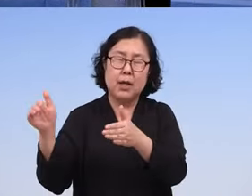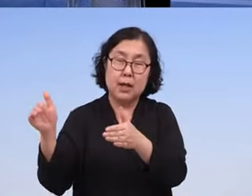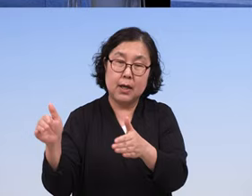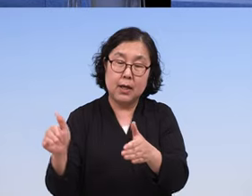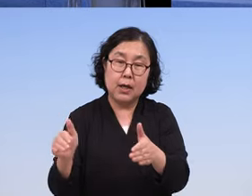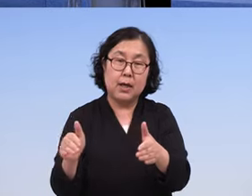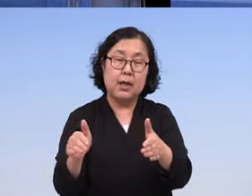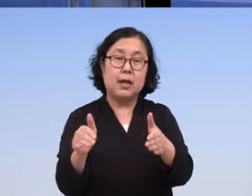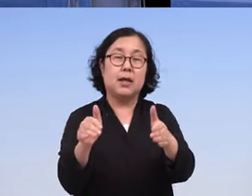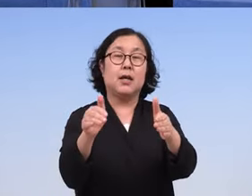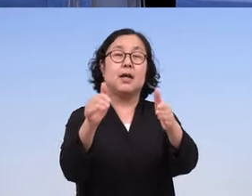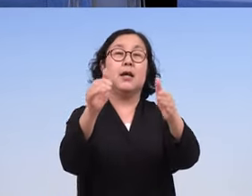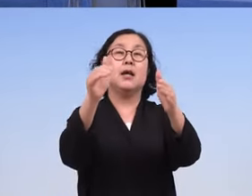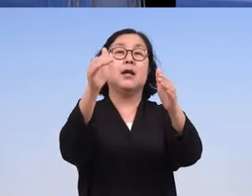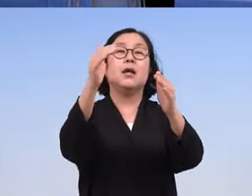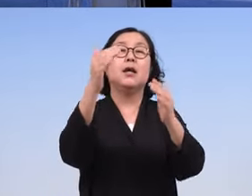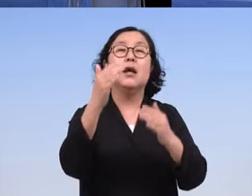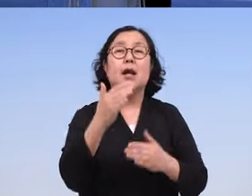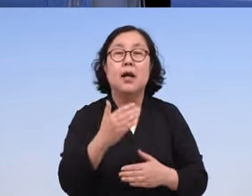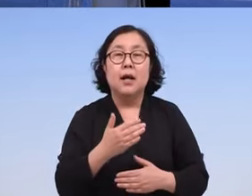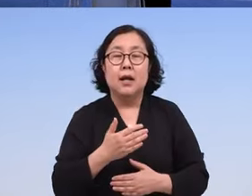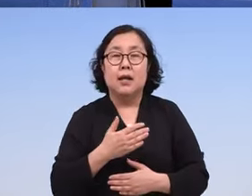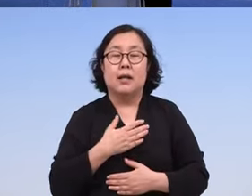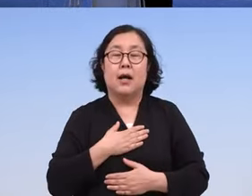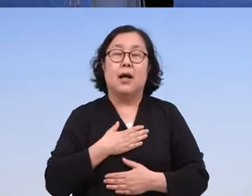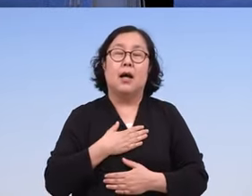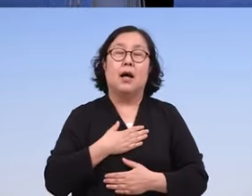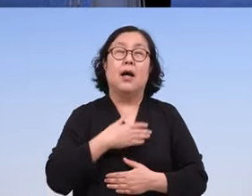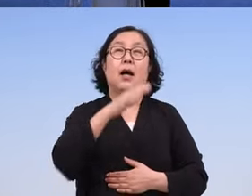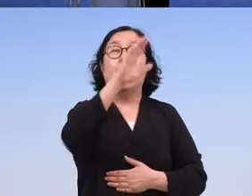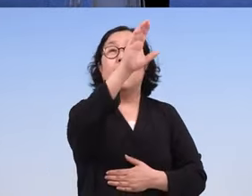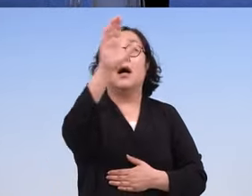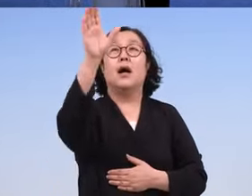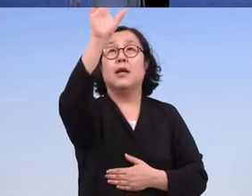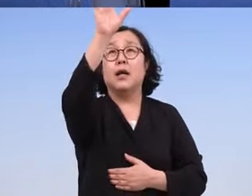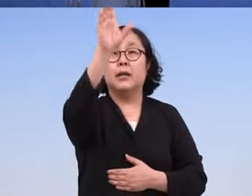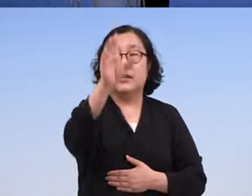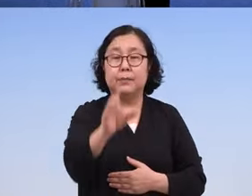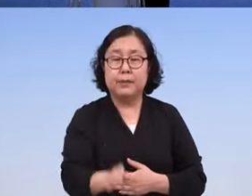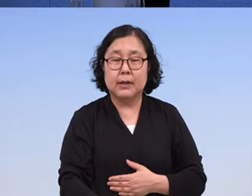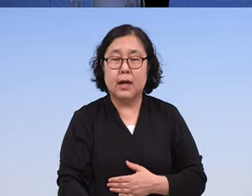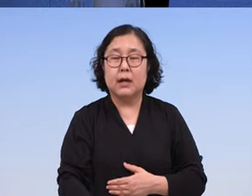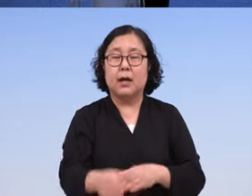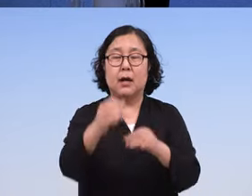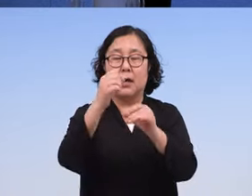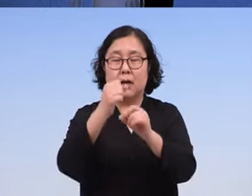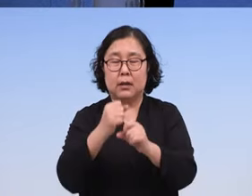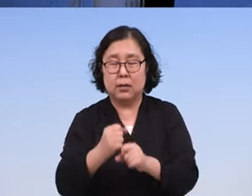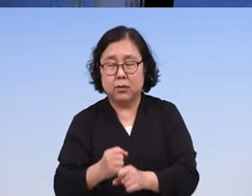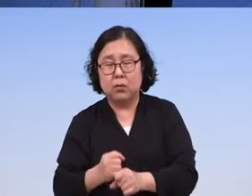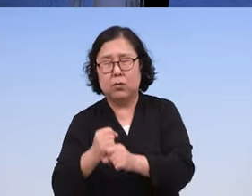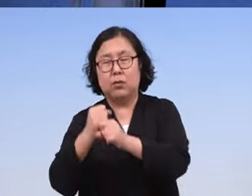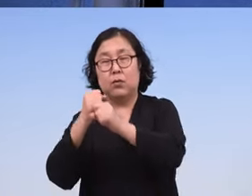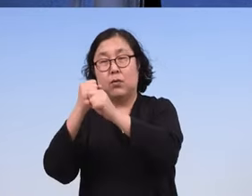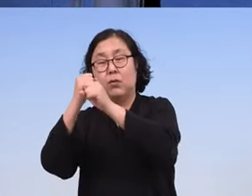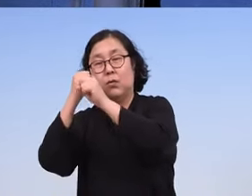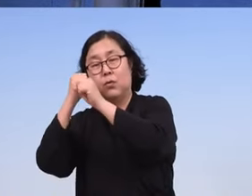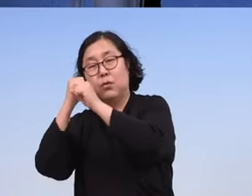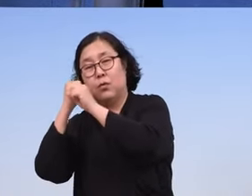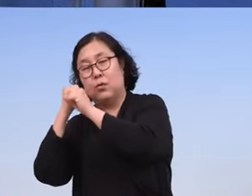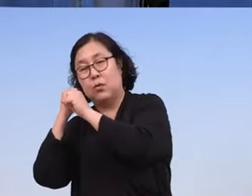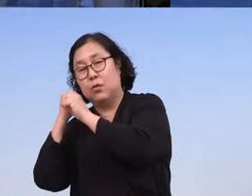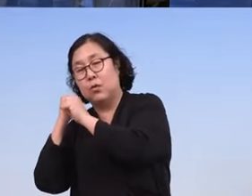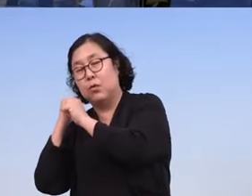문, 힘든 사명의 길이지만 꿈 넘어 꿈, 나의 십자가 지고, 내